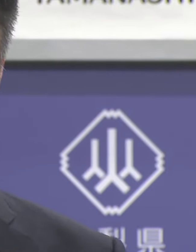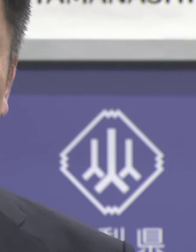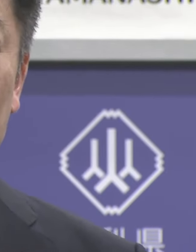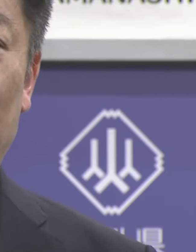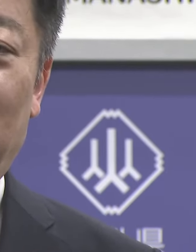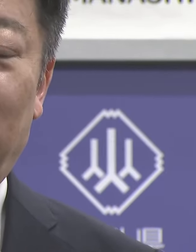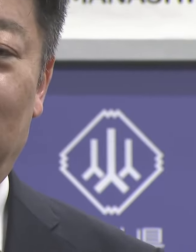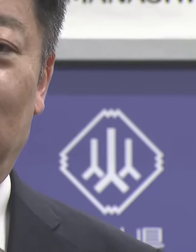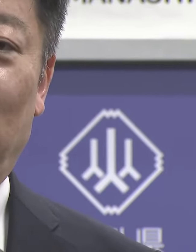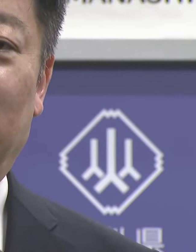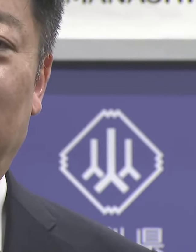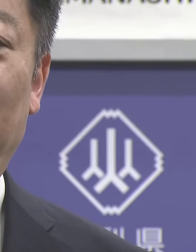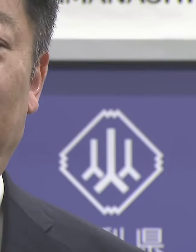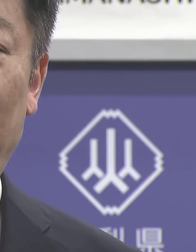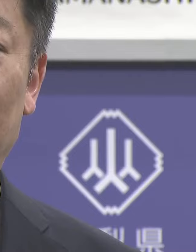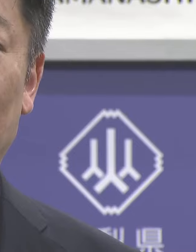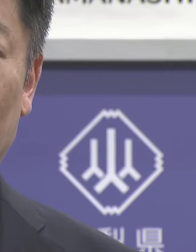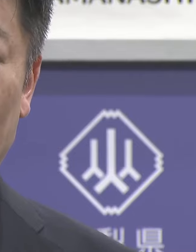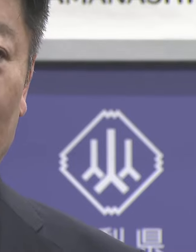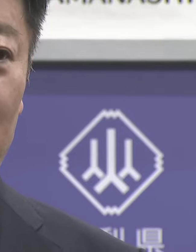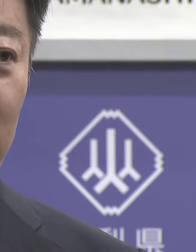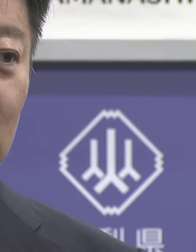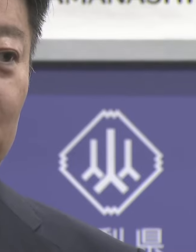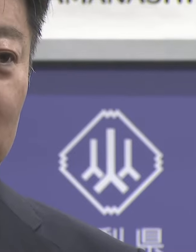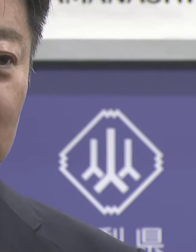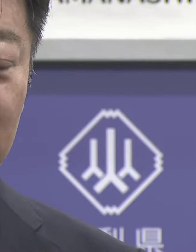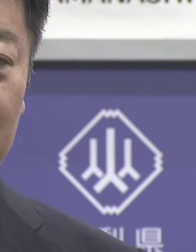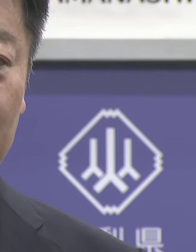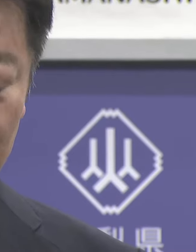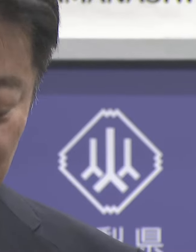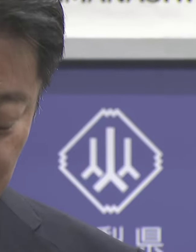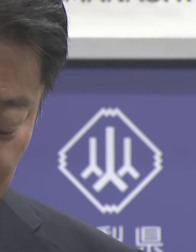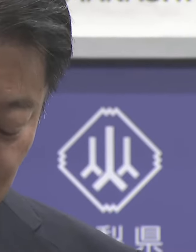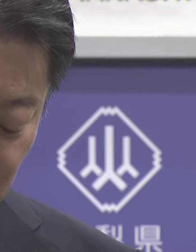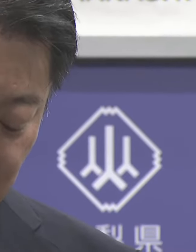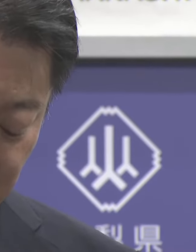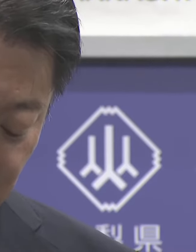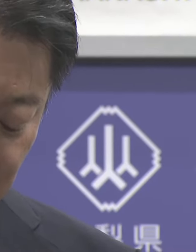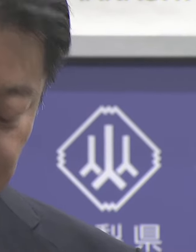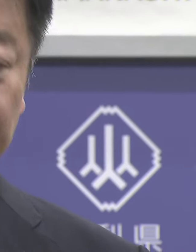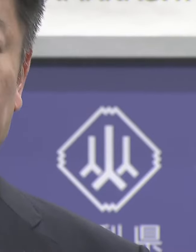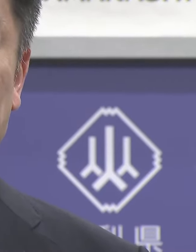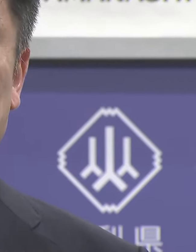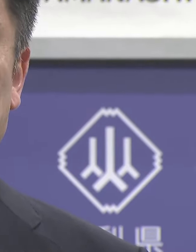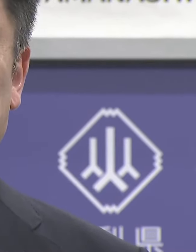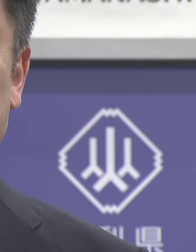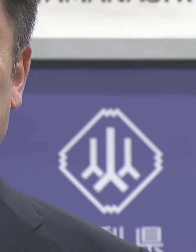点検は引き続き、ずっと行っているわけでありますので、まあ、そのプロセスの中で、見出したということであります。